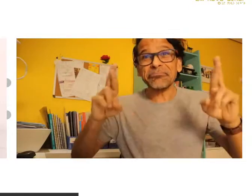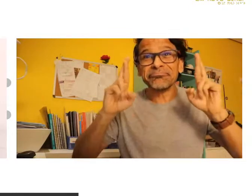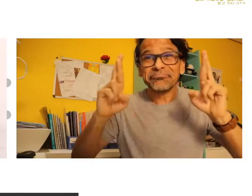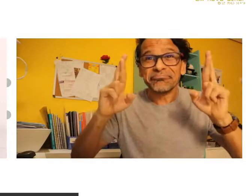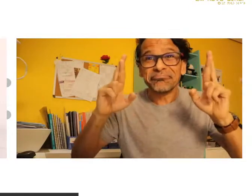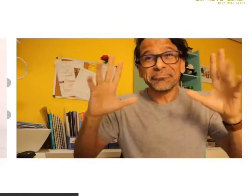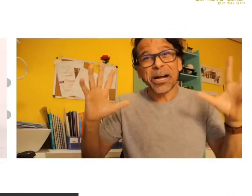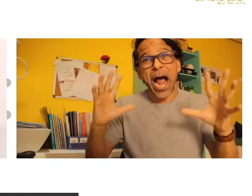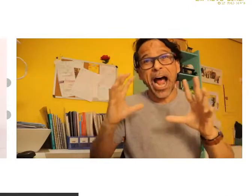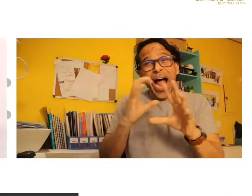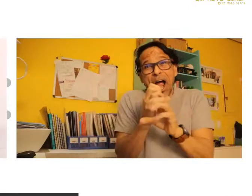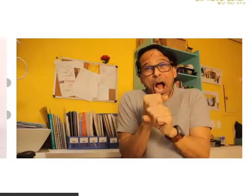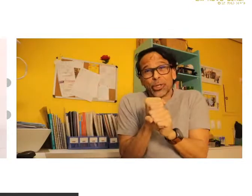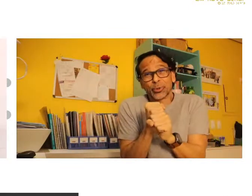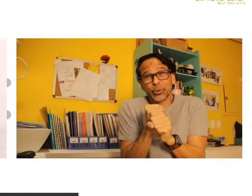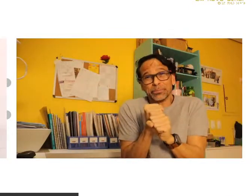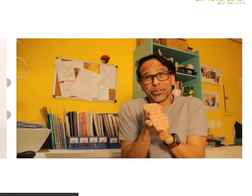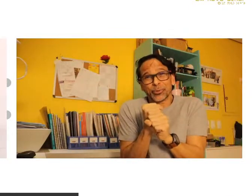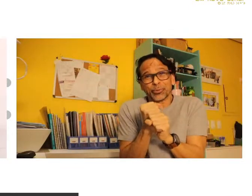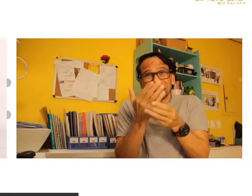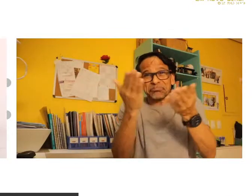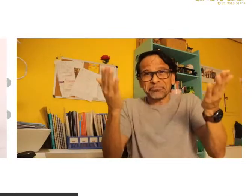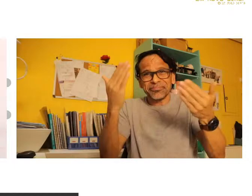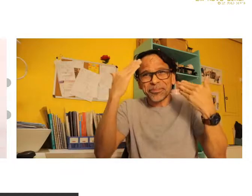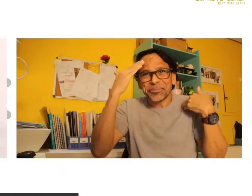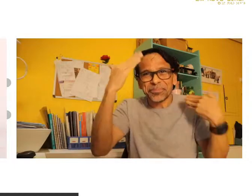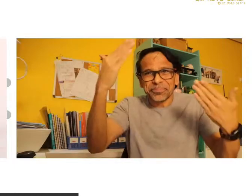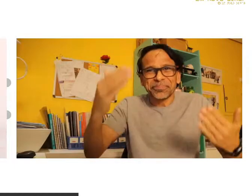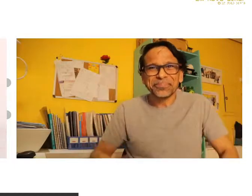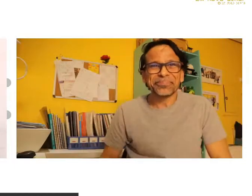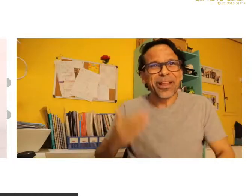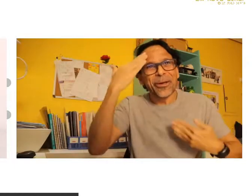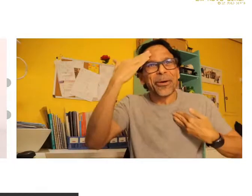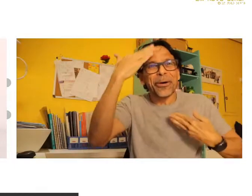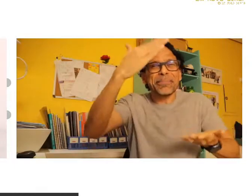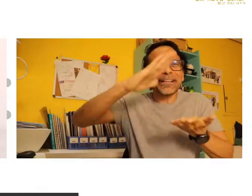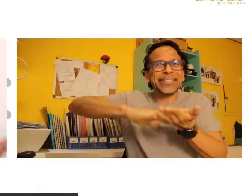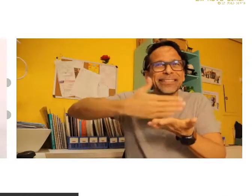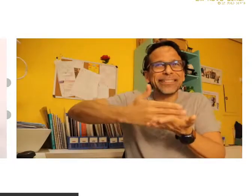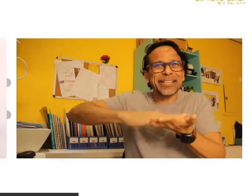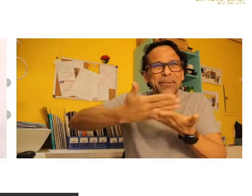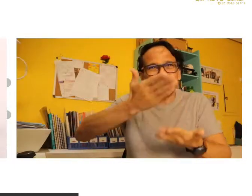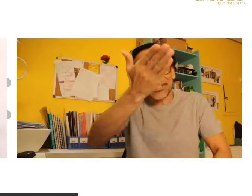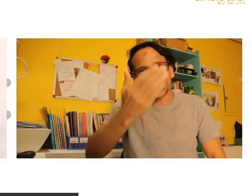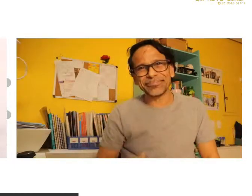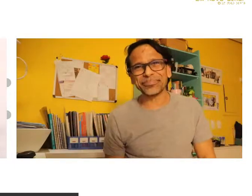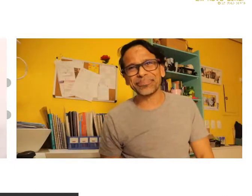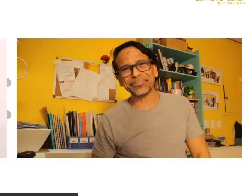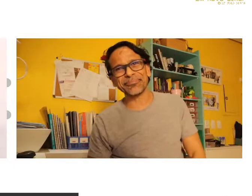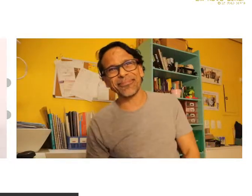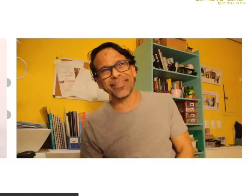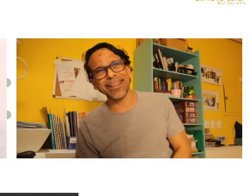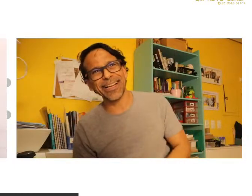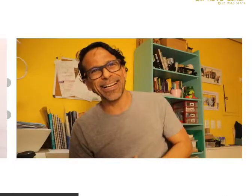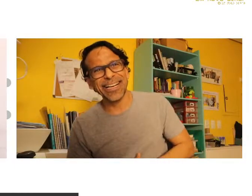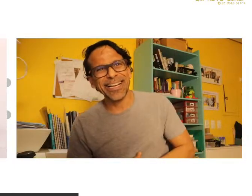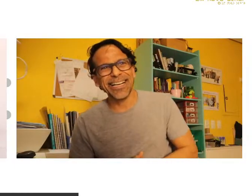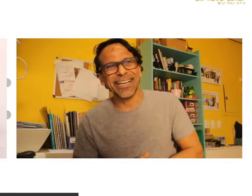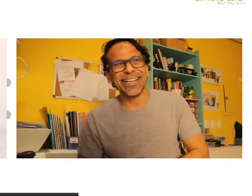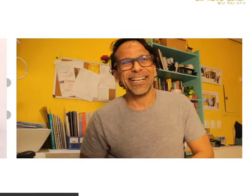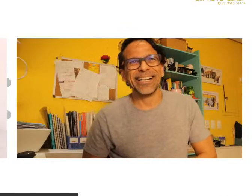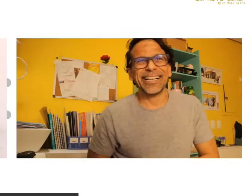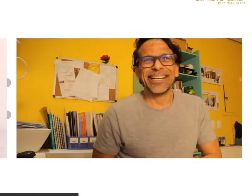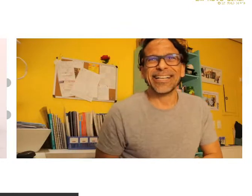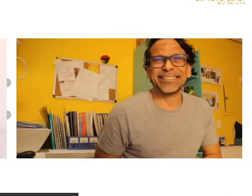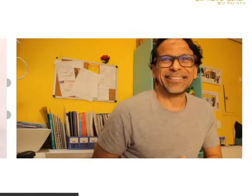nessa da interativa surda Então espera aí que vocês a minha apresentação bem breve Mas agradeço aí